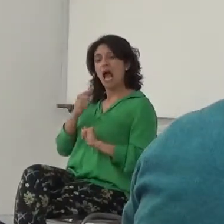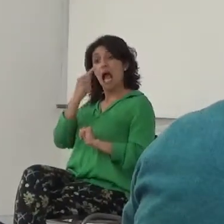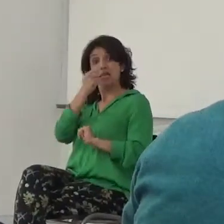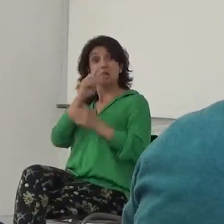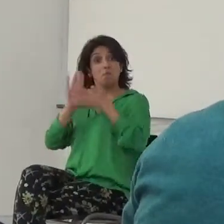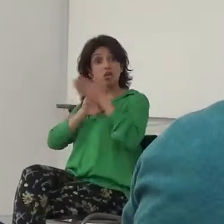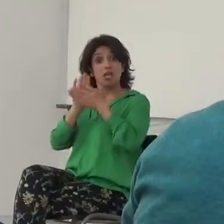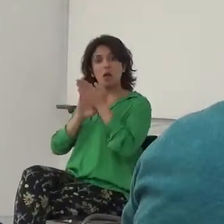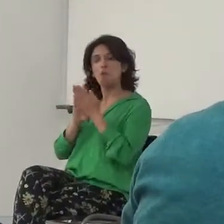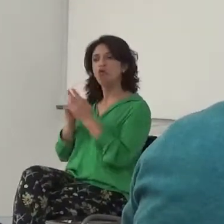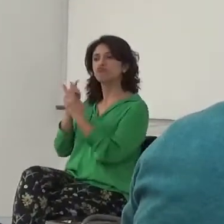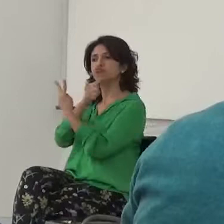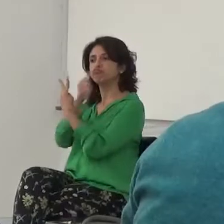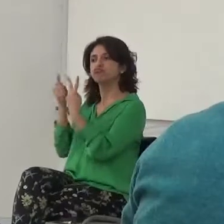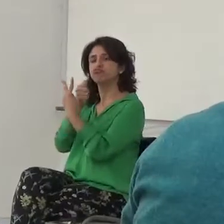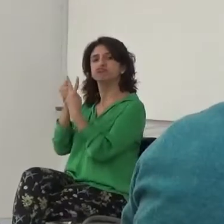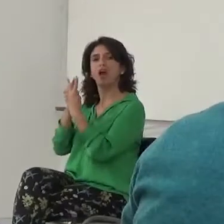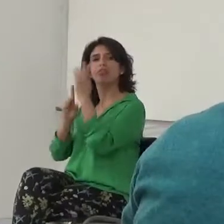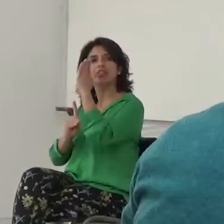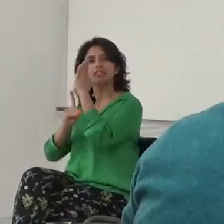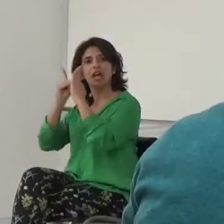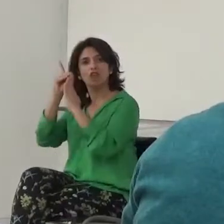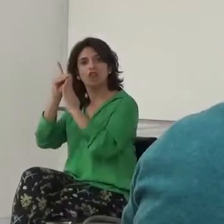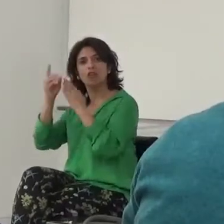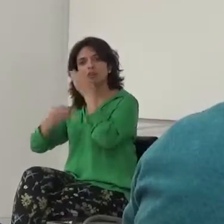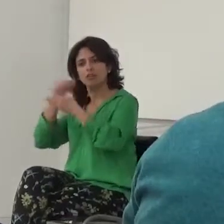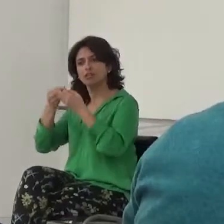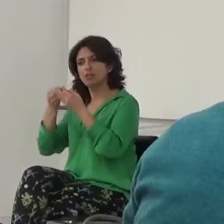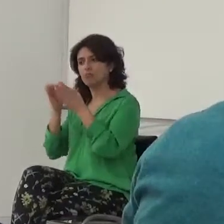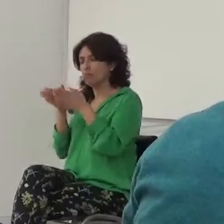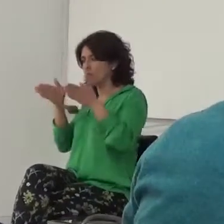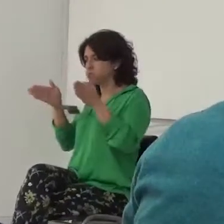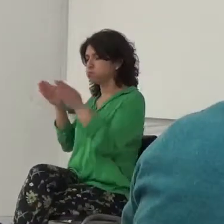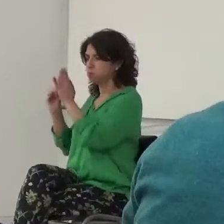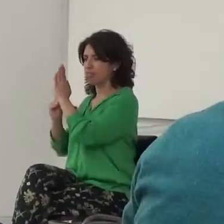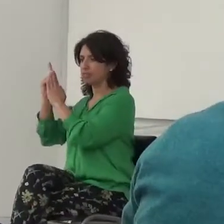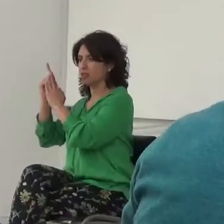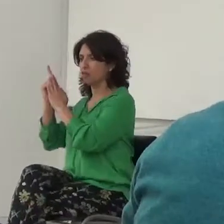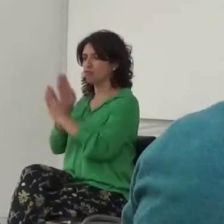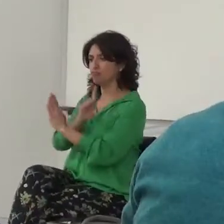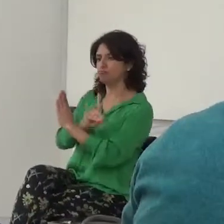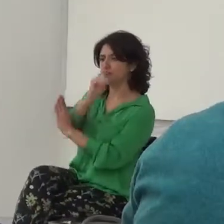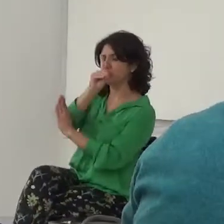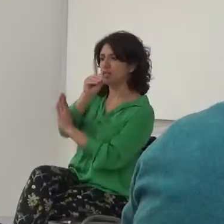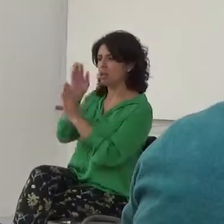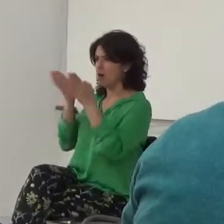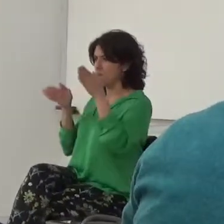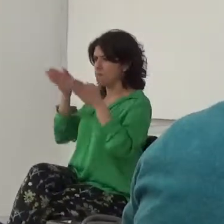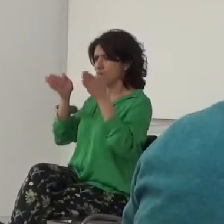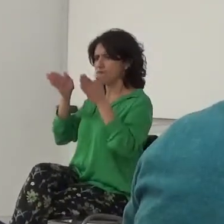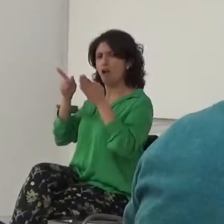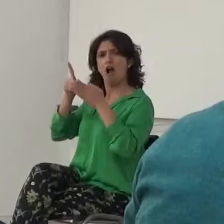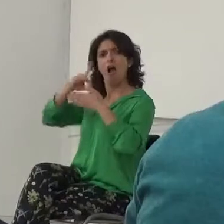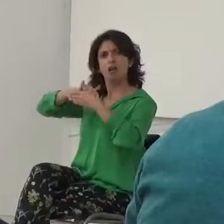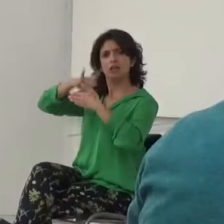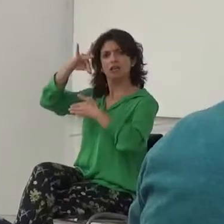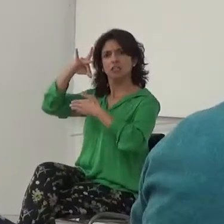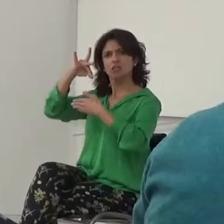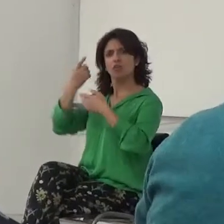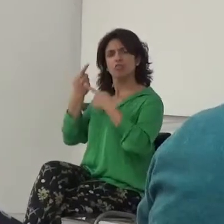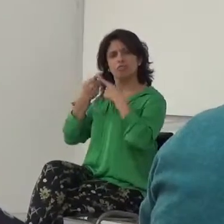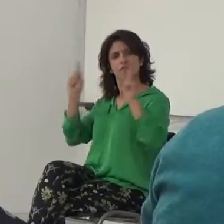narrativos, ¿cierto? Y una resolución en medio. Sin embargo, no cuestionamos ¿De qué se tratan estas? ¿Son desarrollos